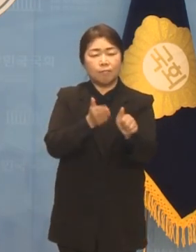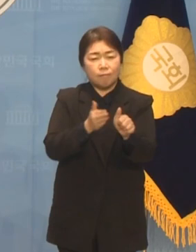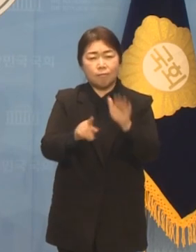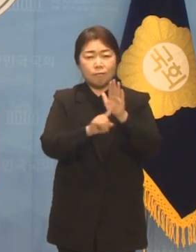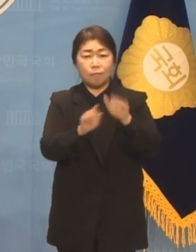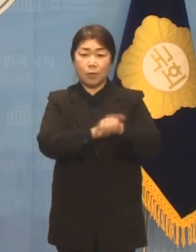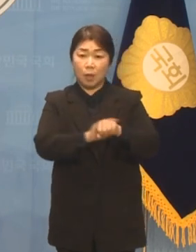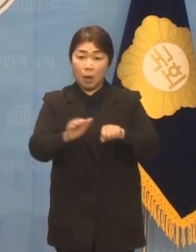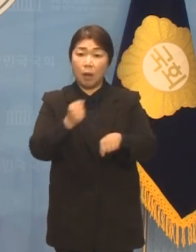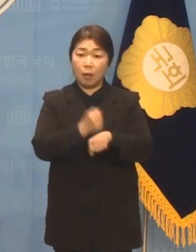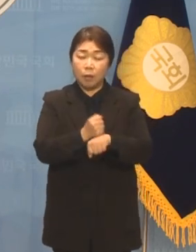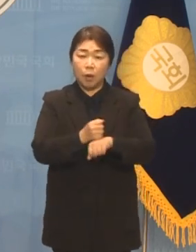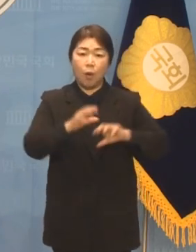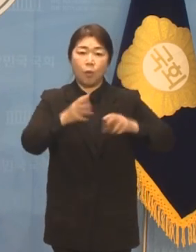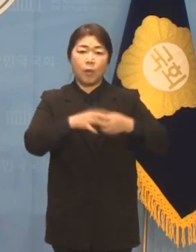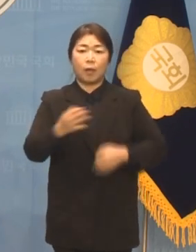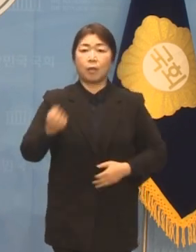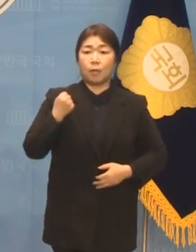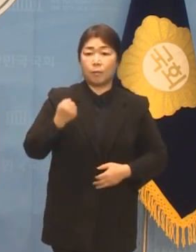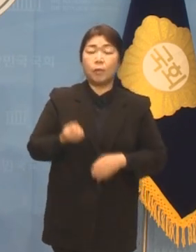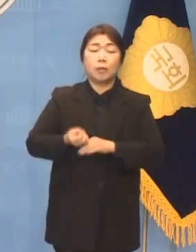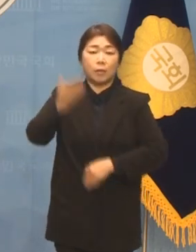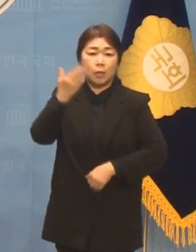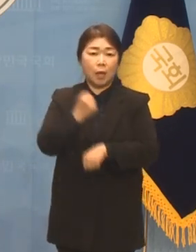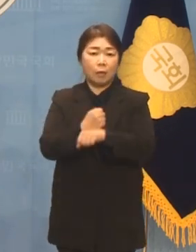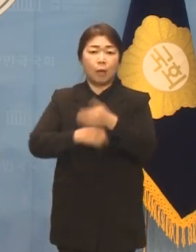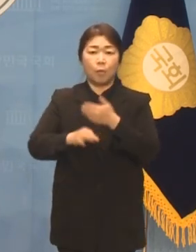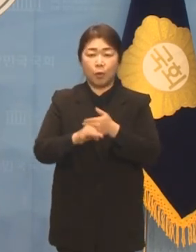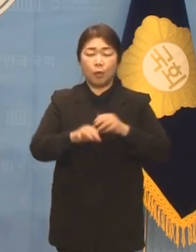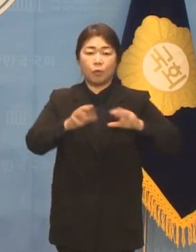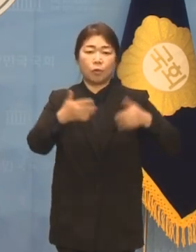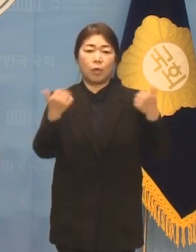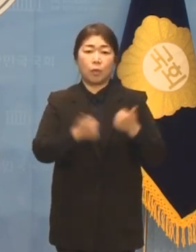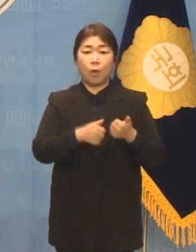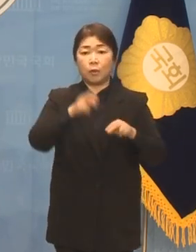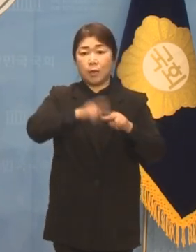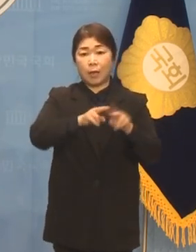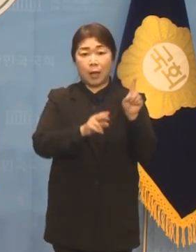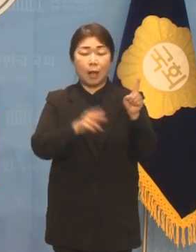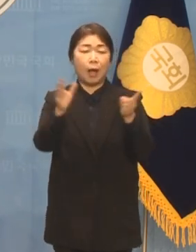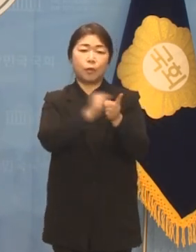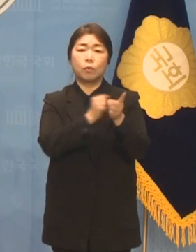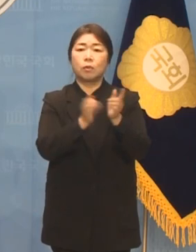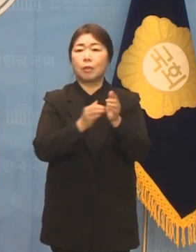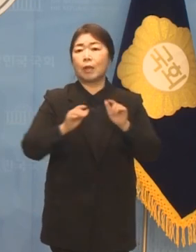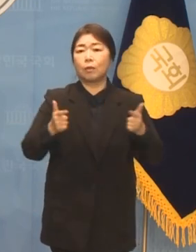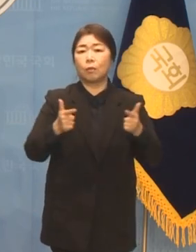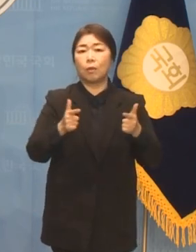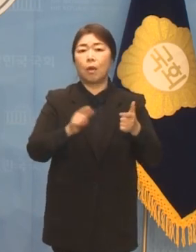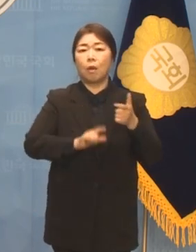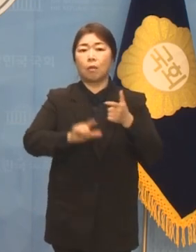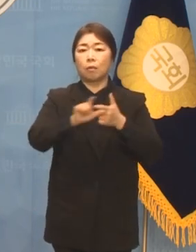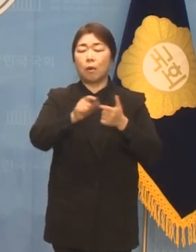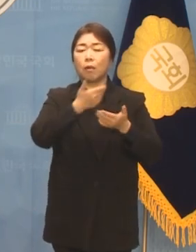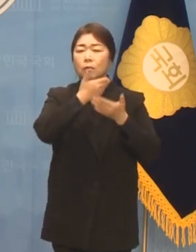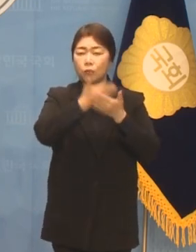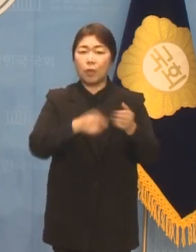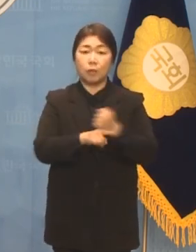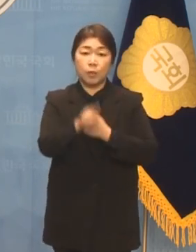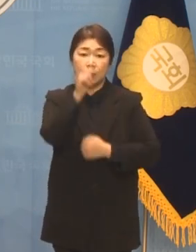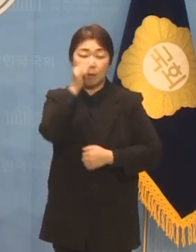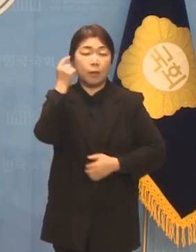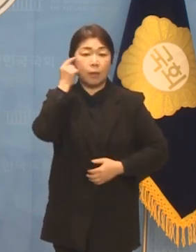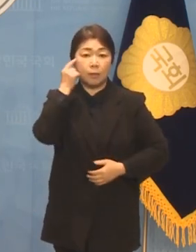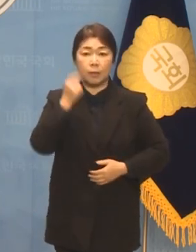있다면 이는 단순한 국회의석 한석 확보 그 이상의 의미를 지닌다고 확신합니다.